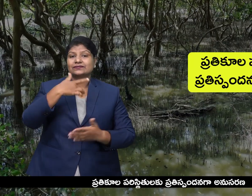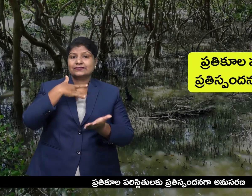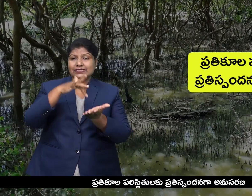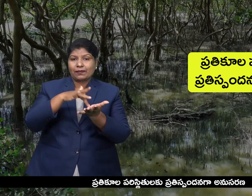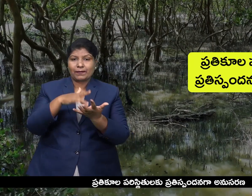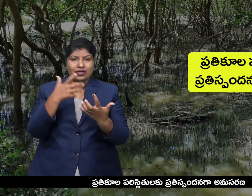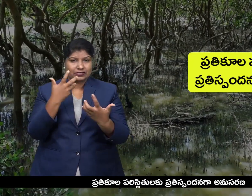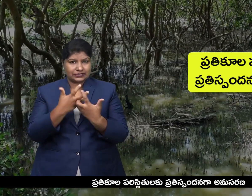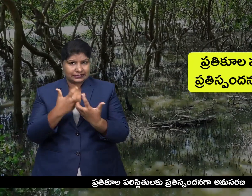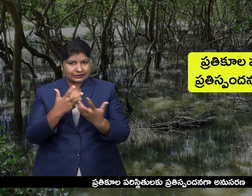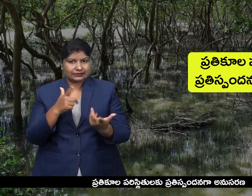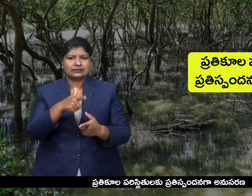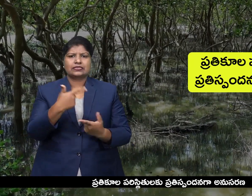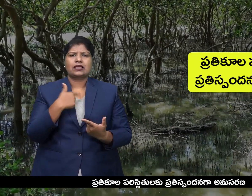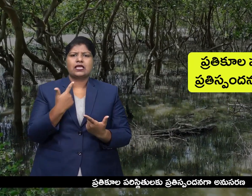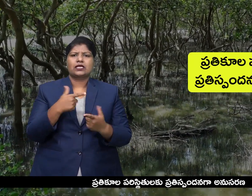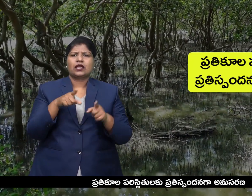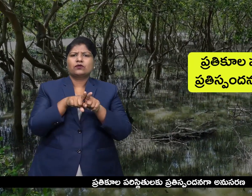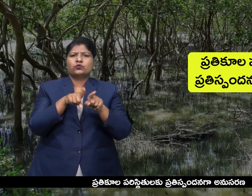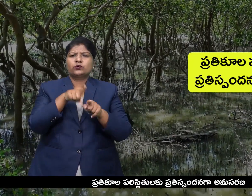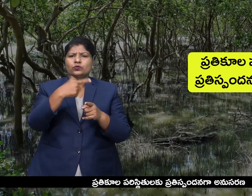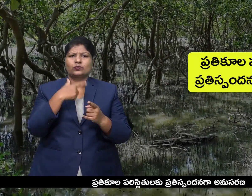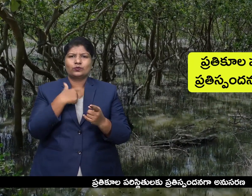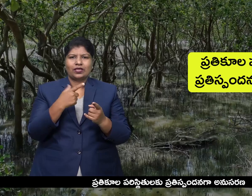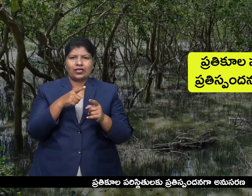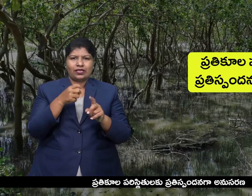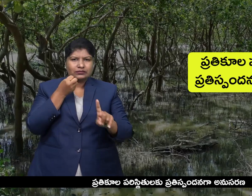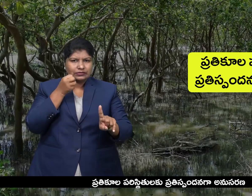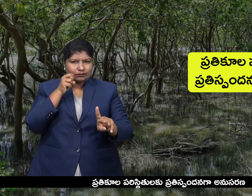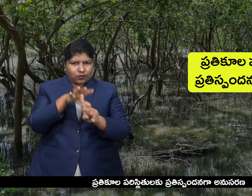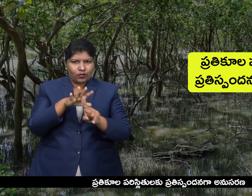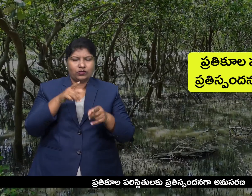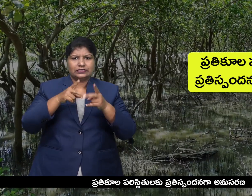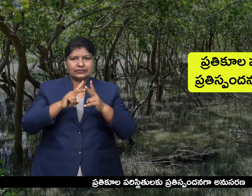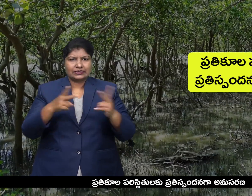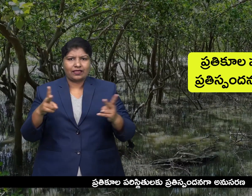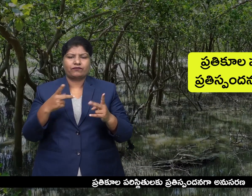ప్రతికూల పరిస్థితులకు ప్రతిస్పందనగా అనుసరణ.